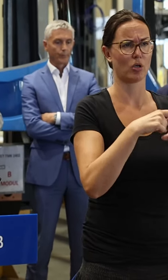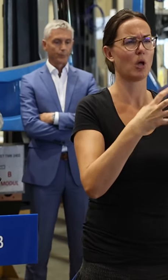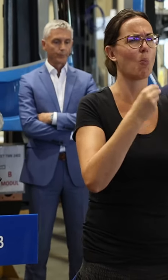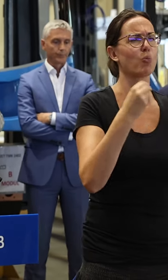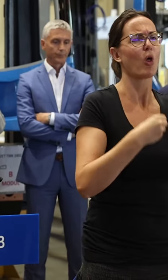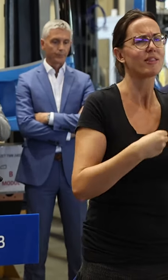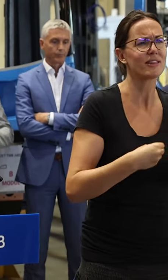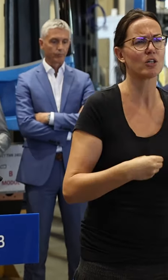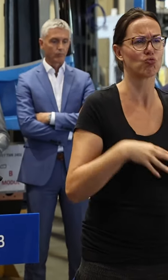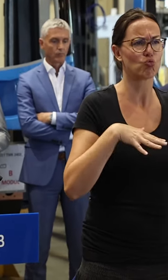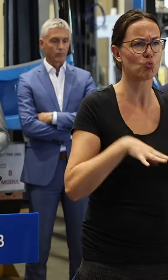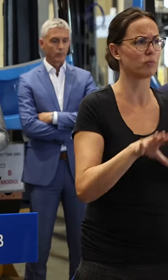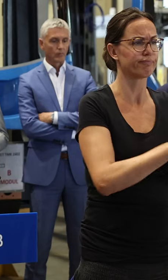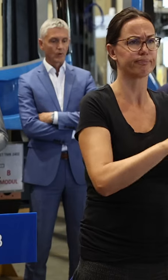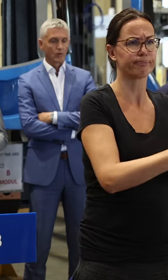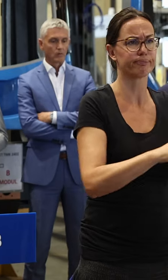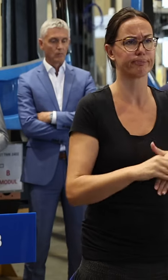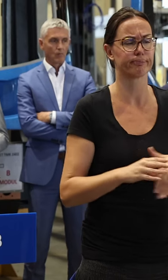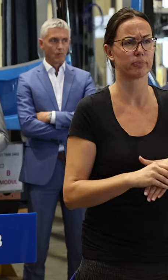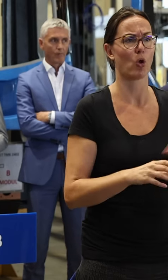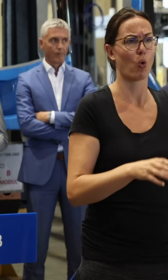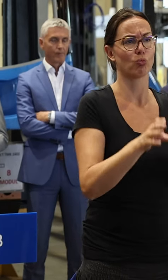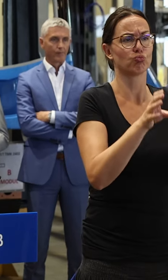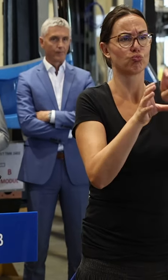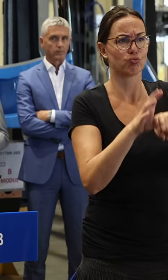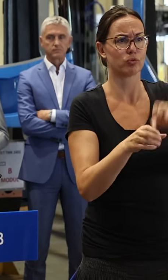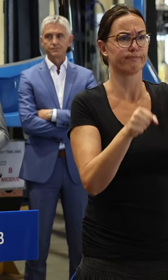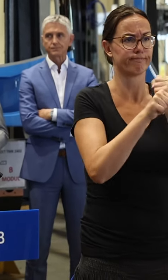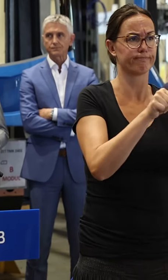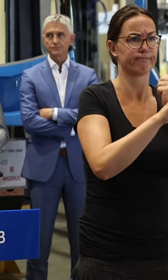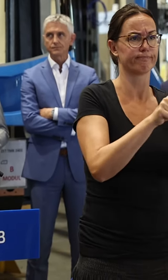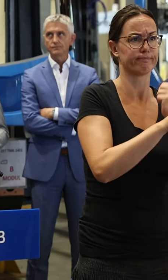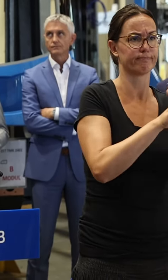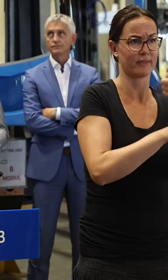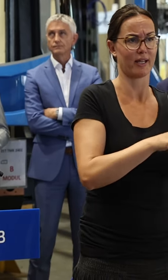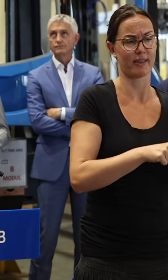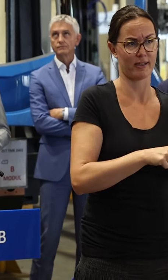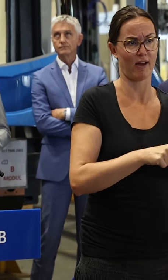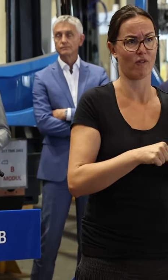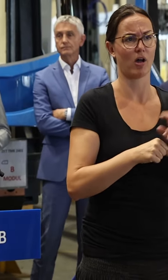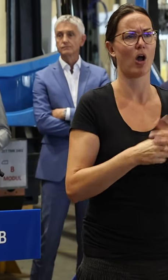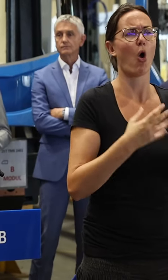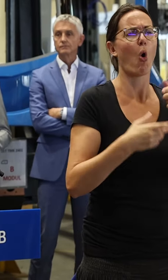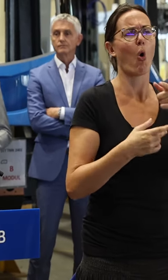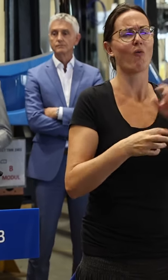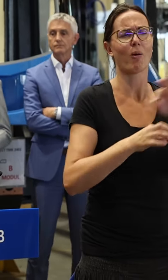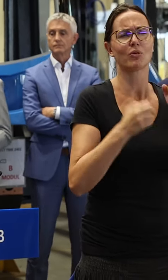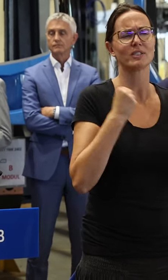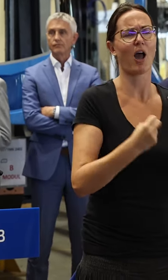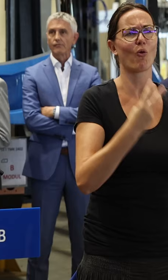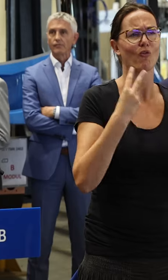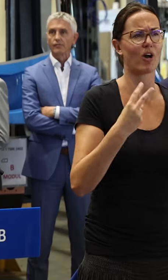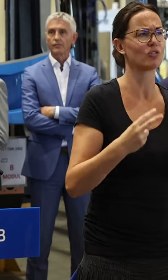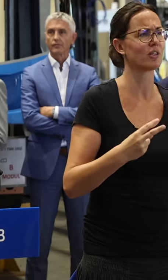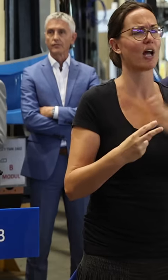1000 ljudi u različitim poduzećima grupe Končar koji participiraju u segmentu tračećih vozila, koliko su ovi projekti značajni za sve